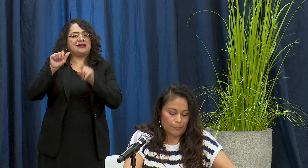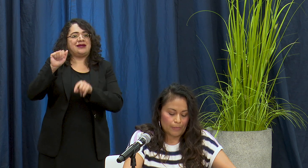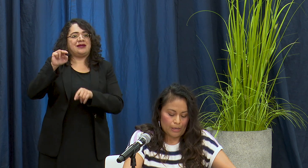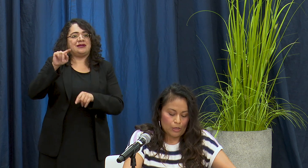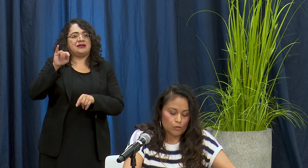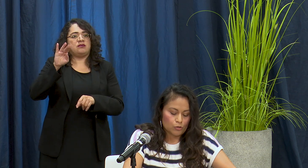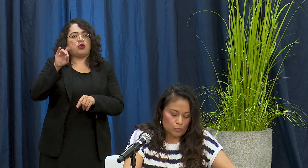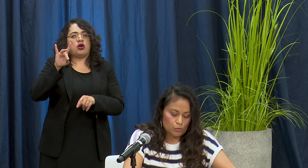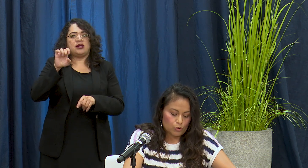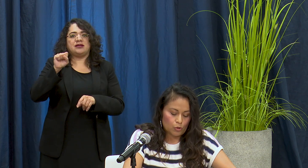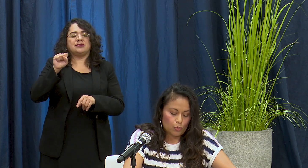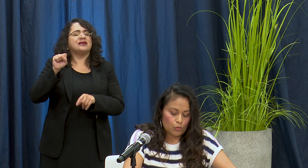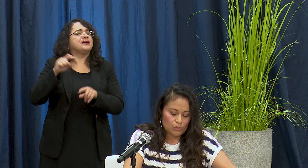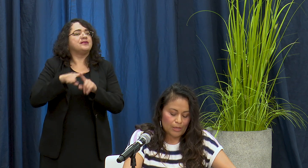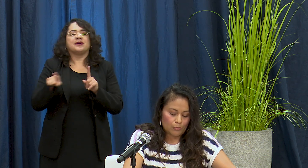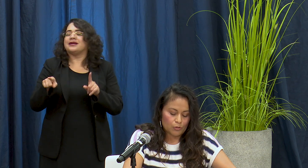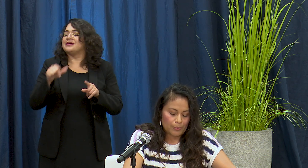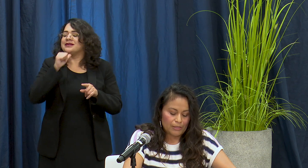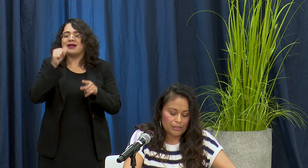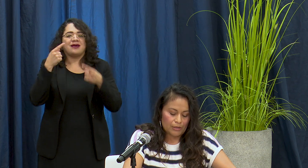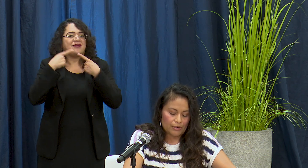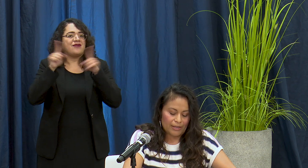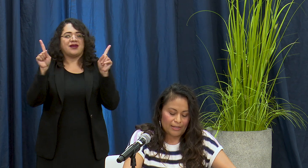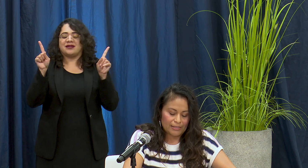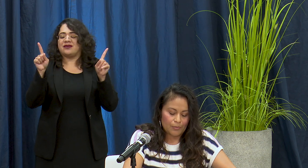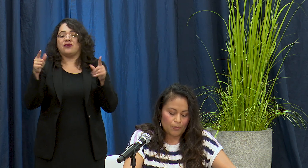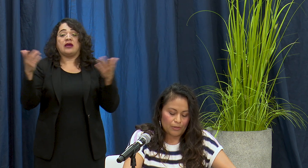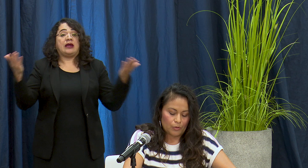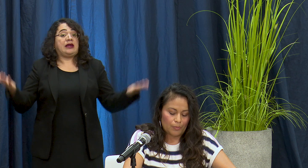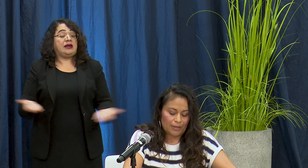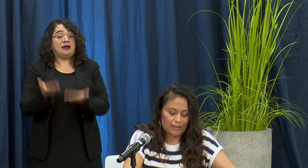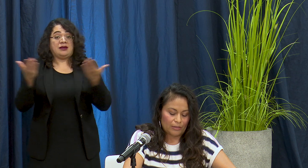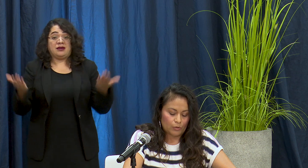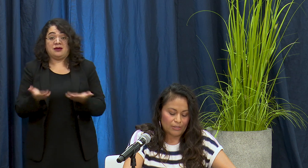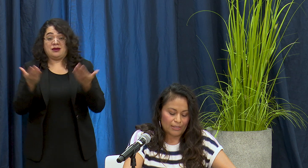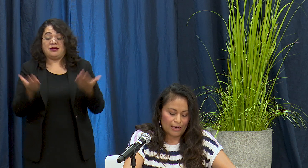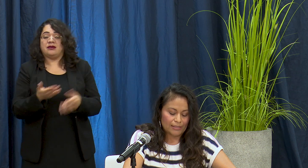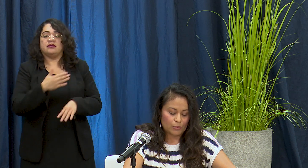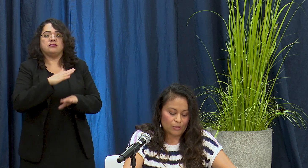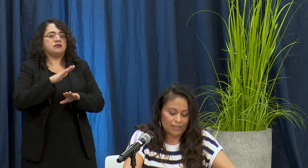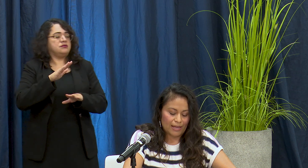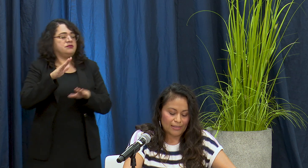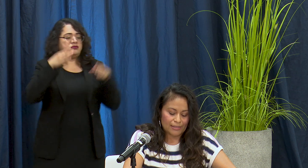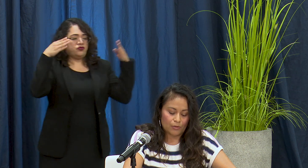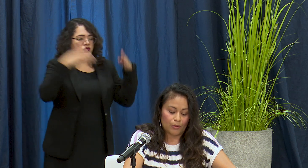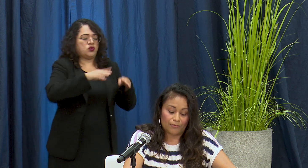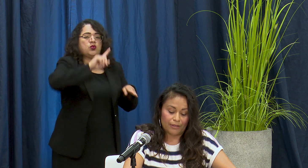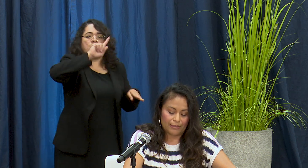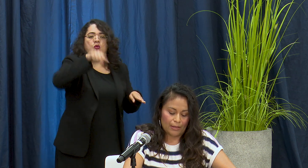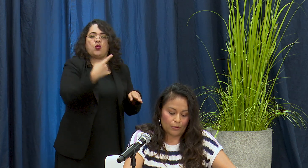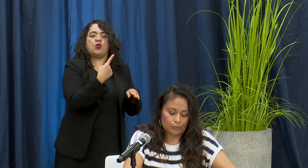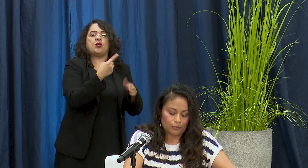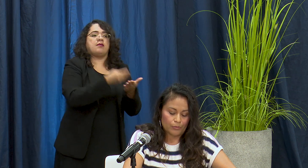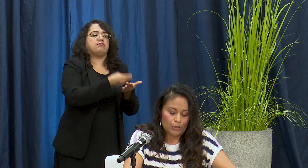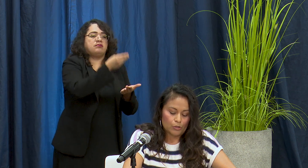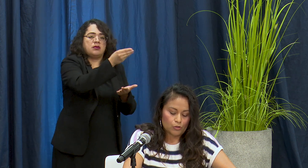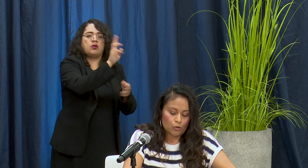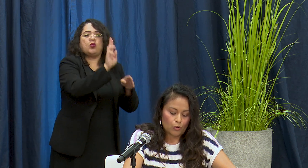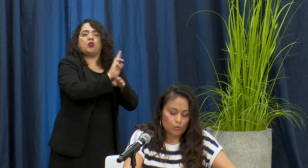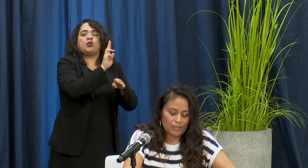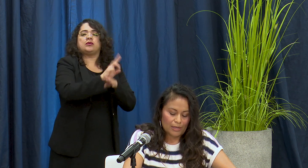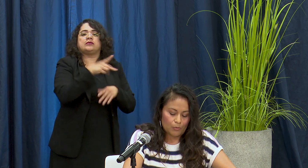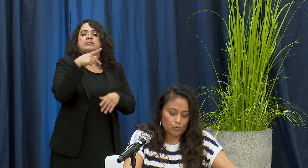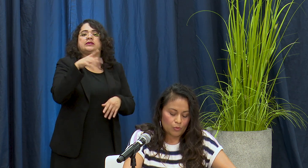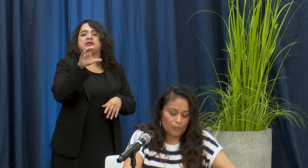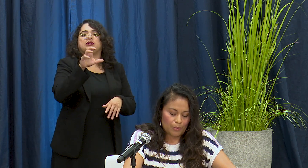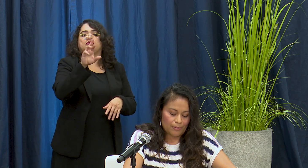COVID-19. Solo usamos PCR en este momento para diagnosticar si usted ha sido infectado.